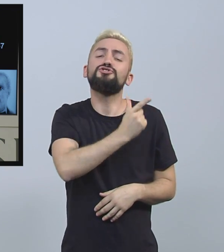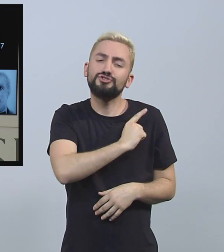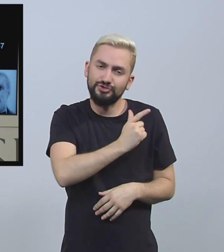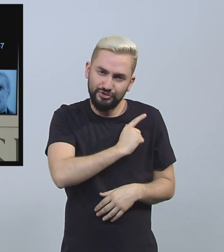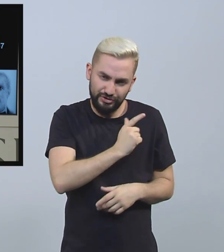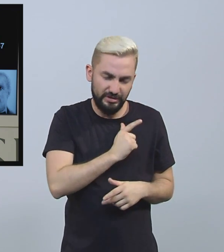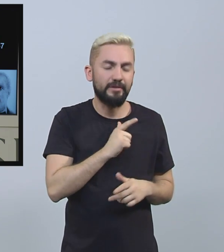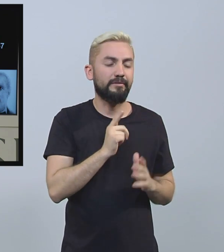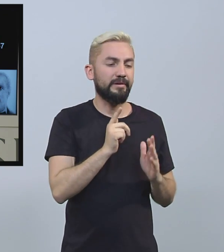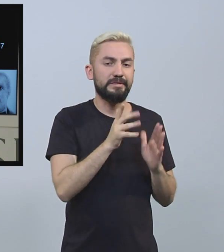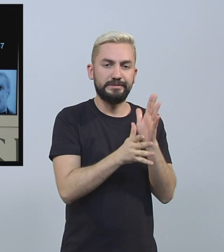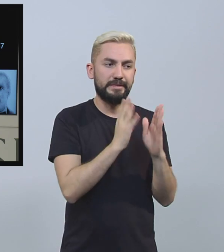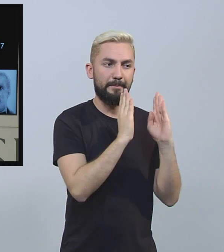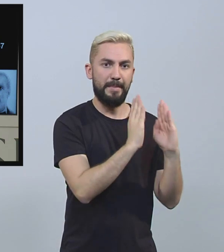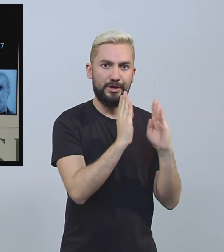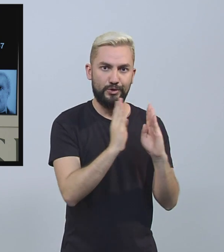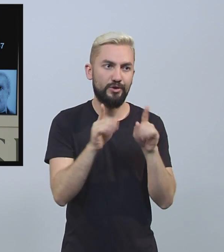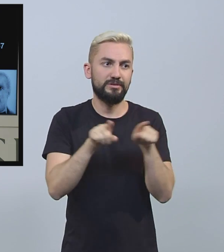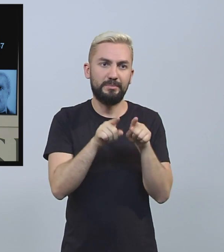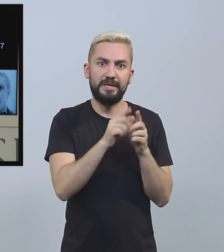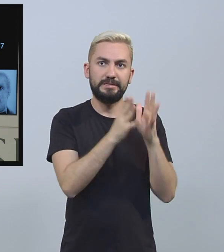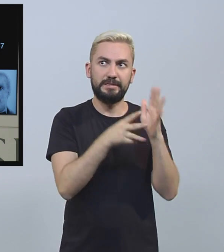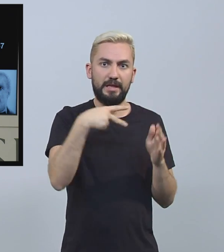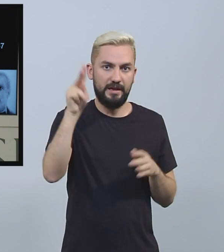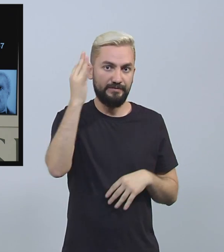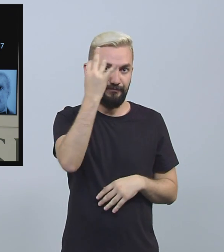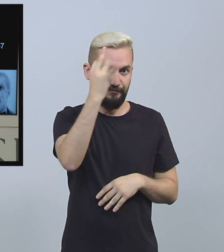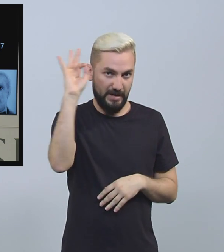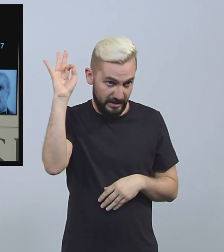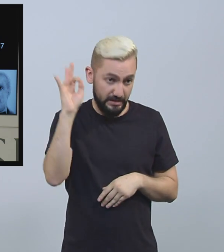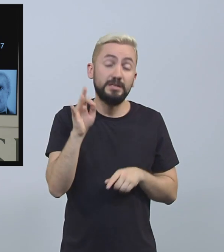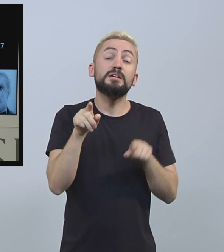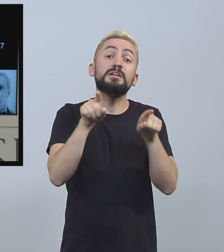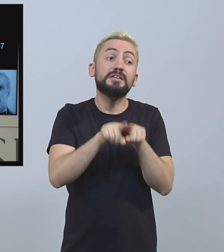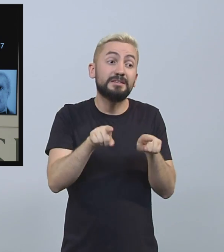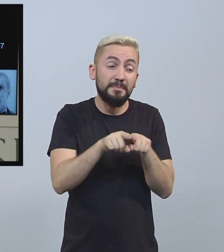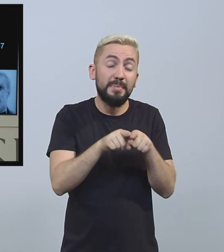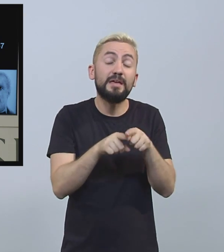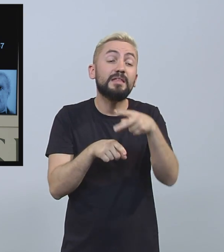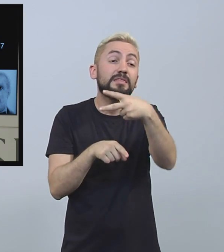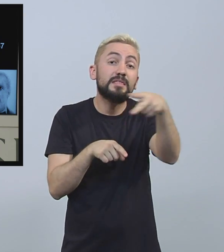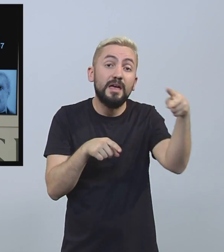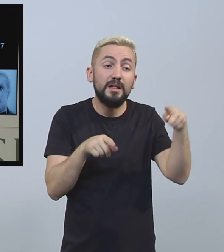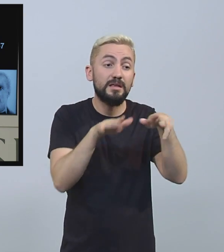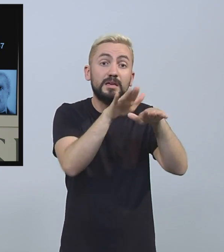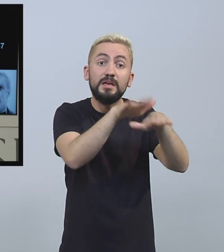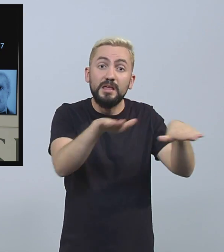sinais metódicos e a língua de sinais francesa e os sinais que já estavam em uso,